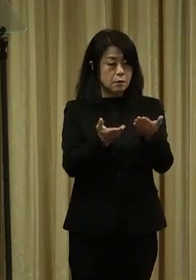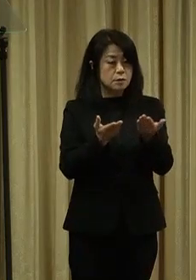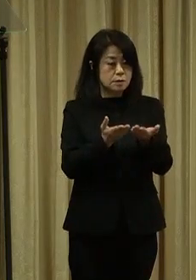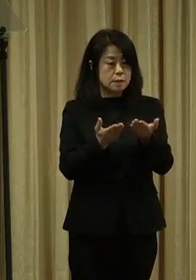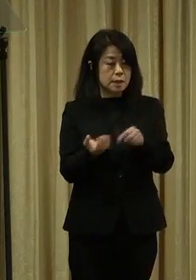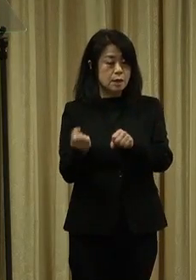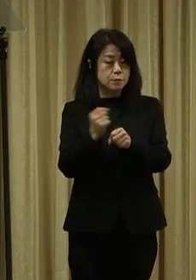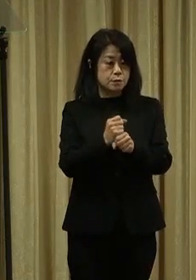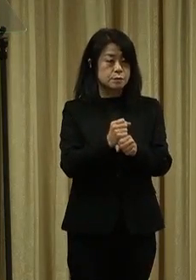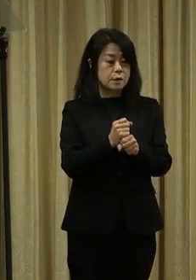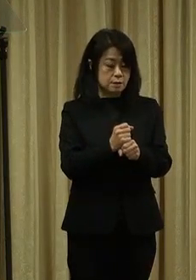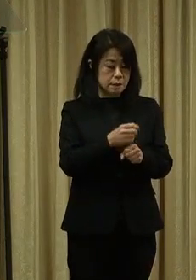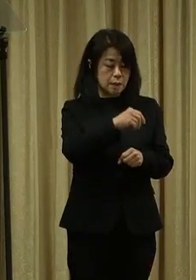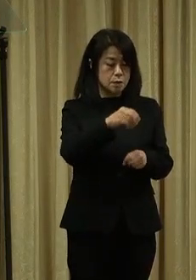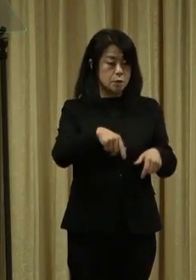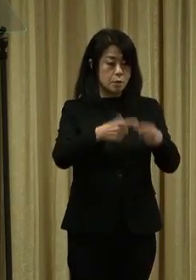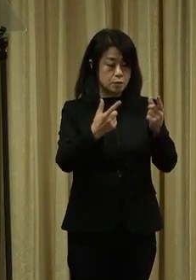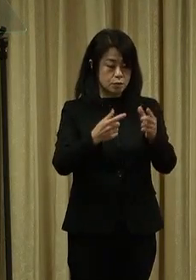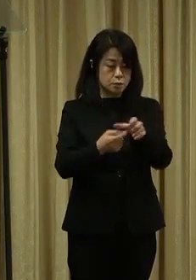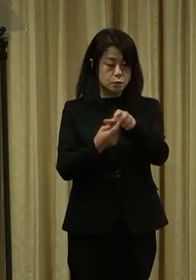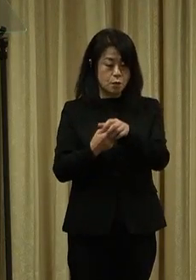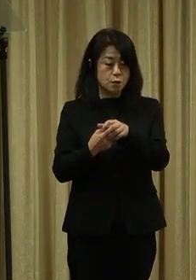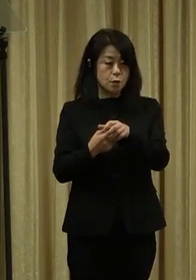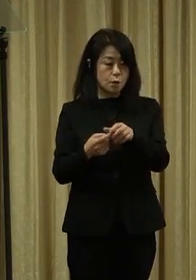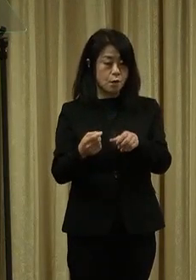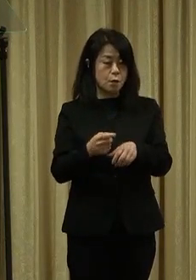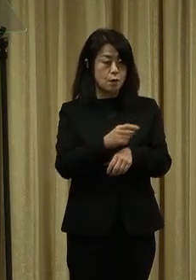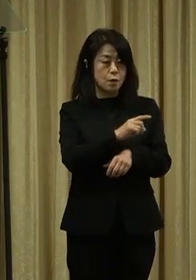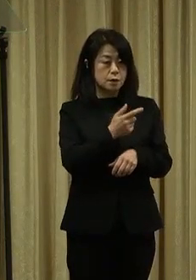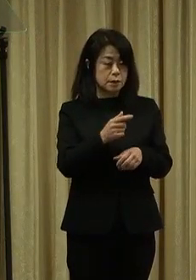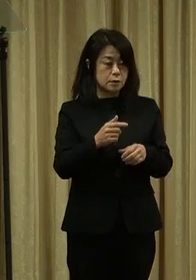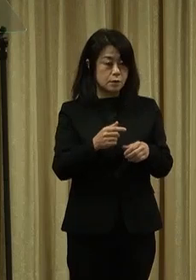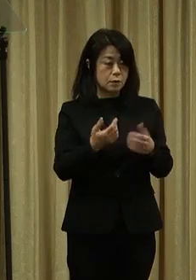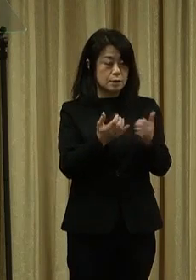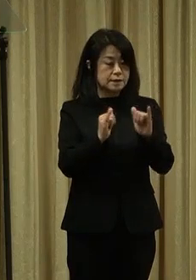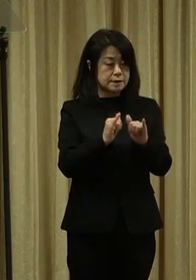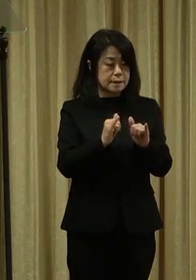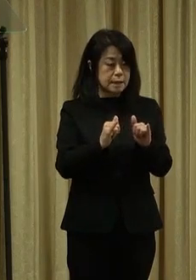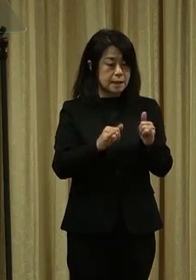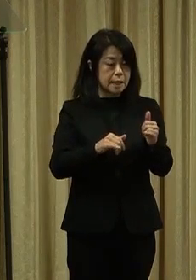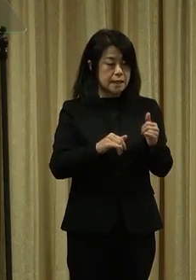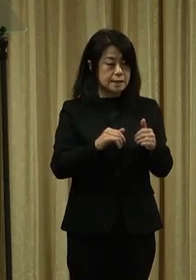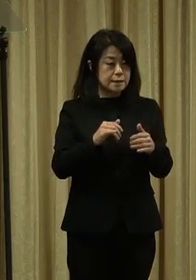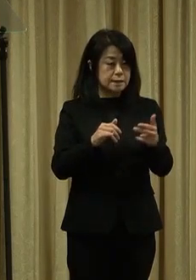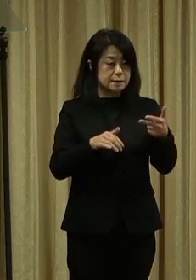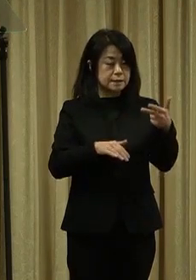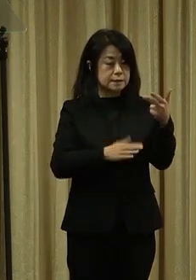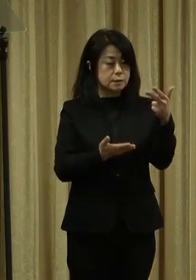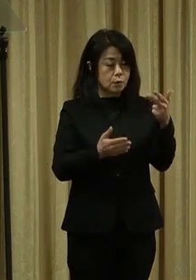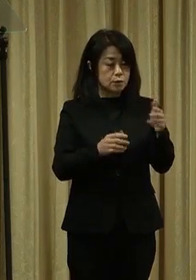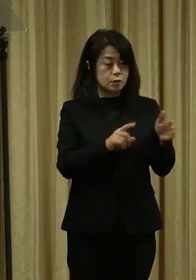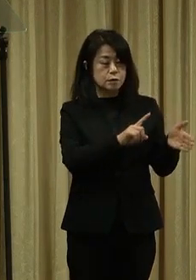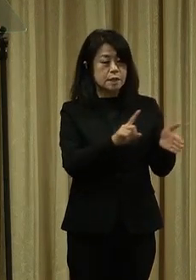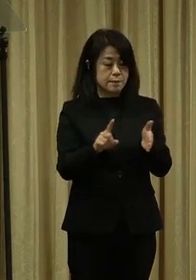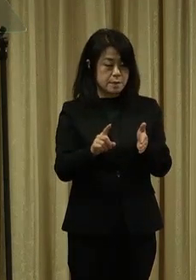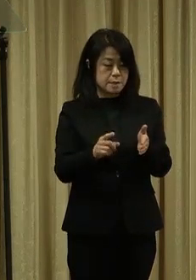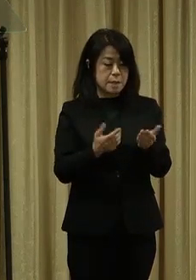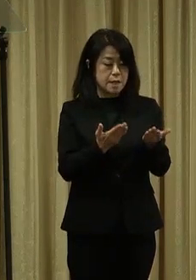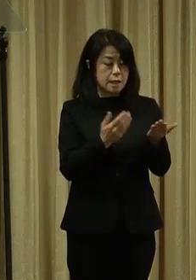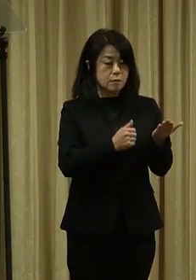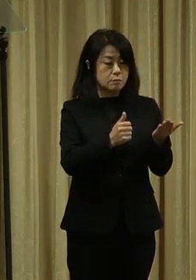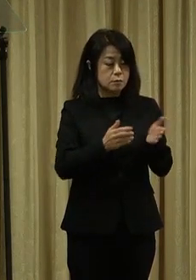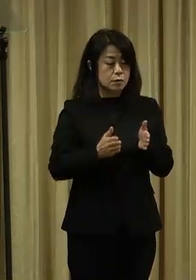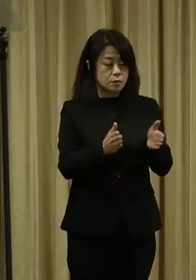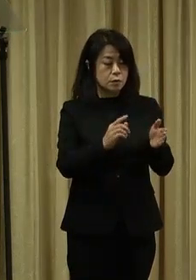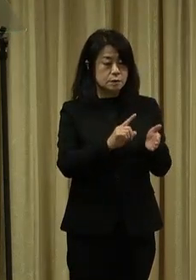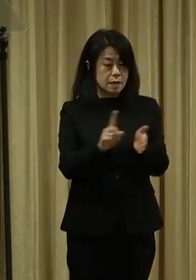土木・農業関係などの資本社会資本の整備や通学路などの歩道整備県立高校の